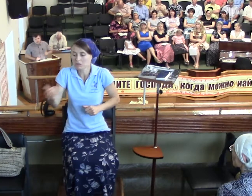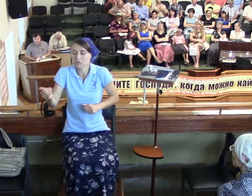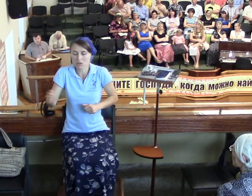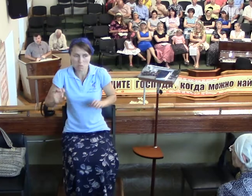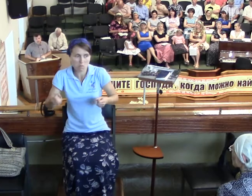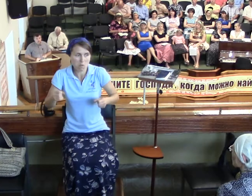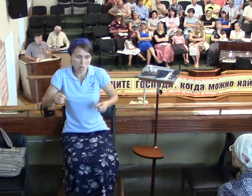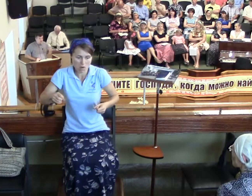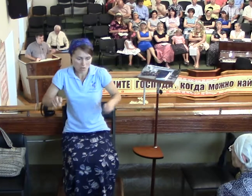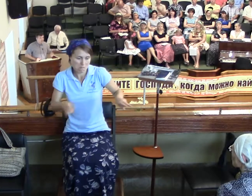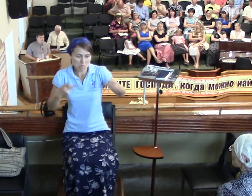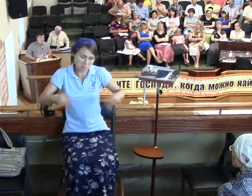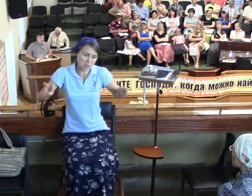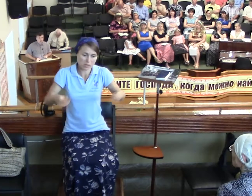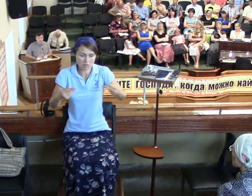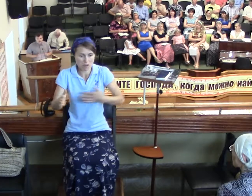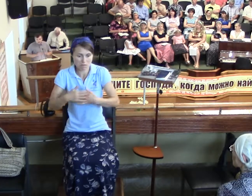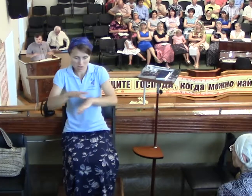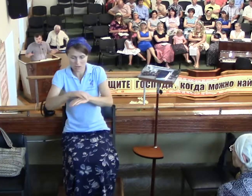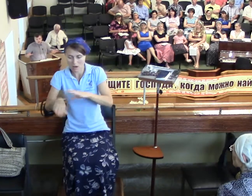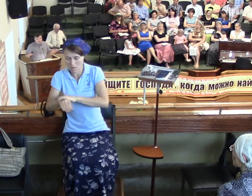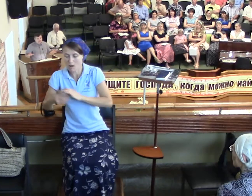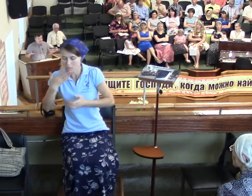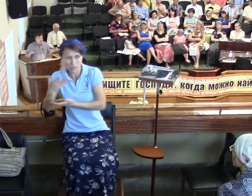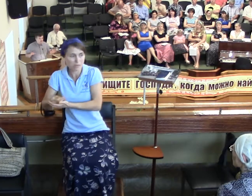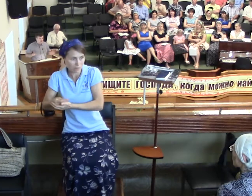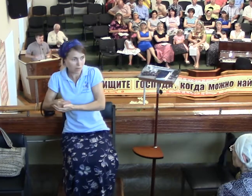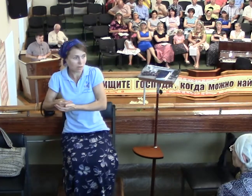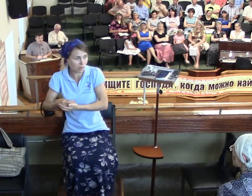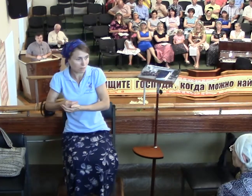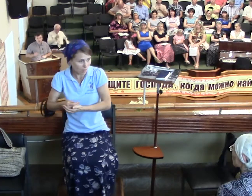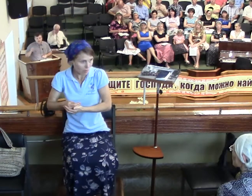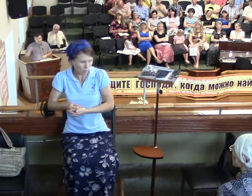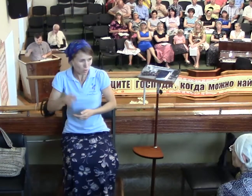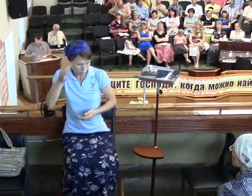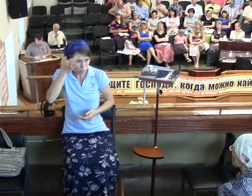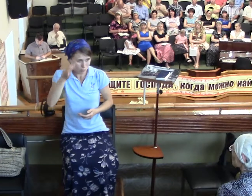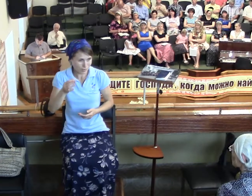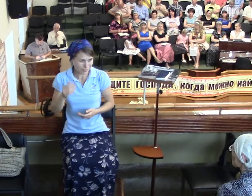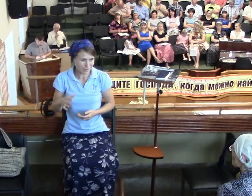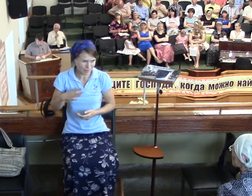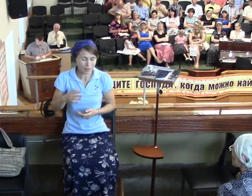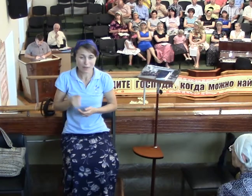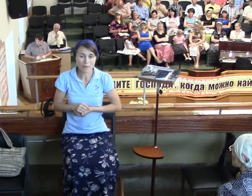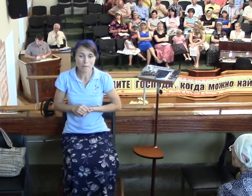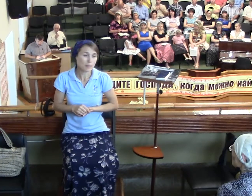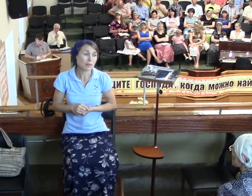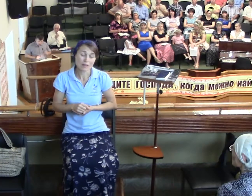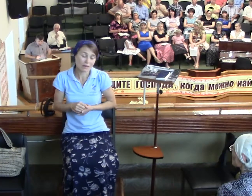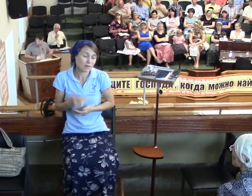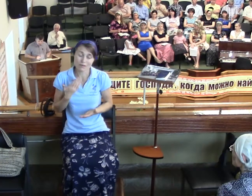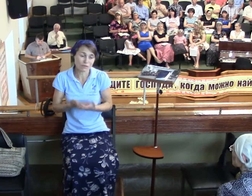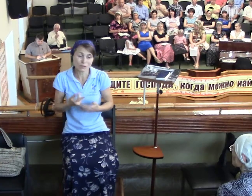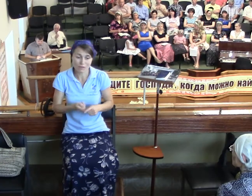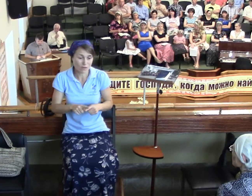вновь напоминает Давиду и в этой ситуации о том, что не ищи счастья и покоя своей душе вот в этой земной любви.